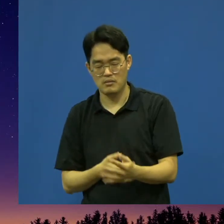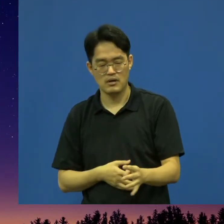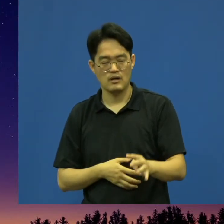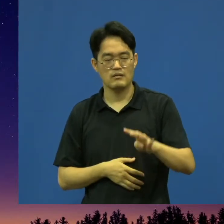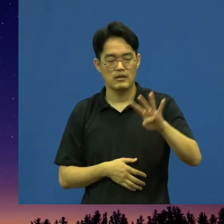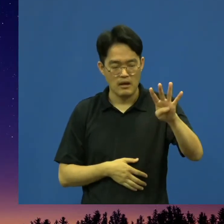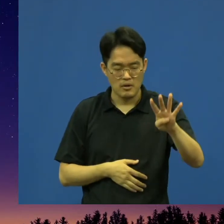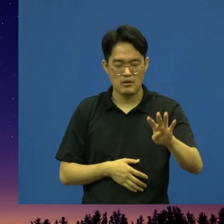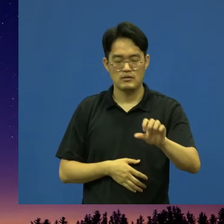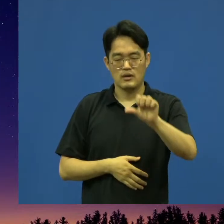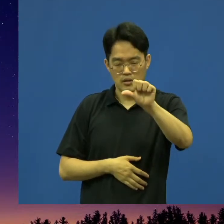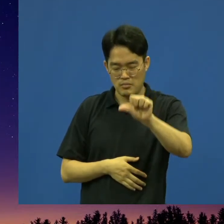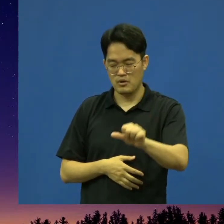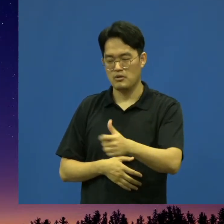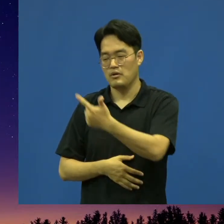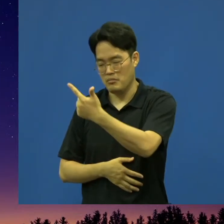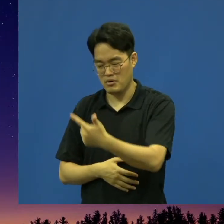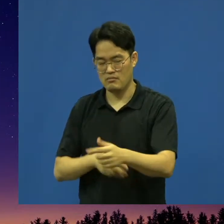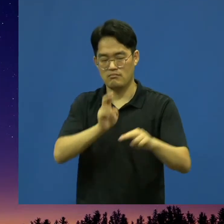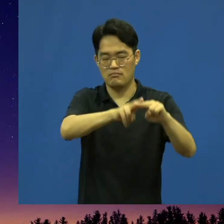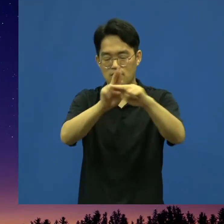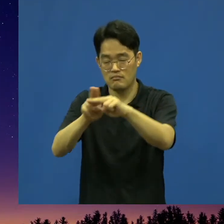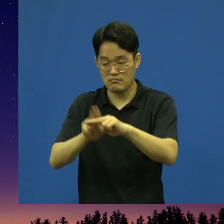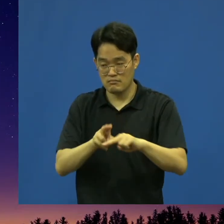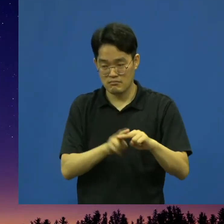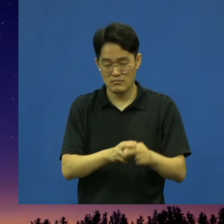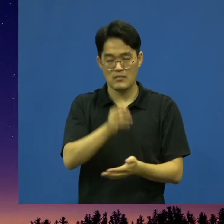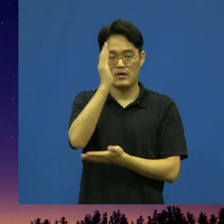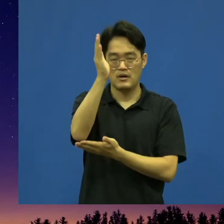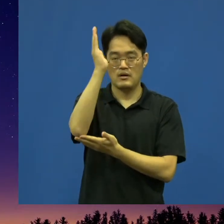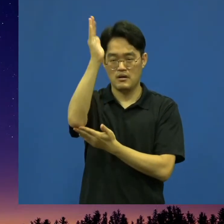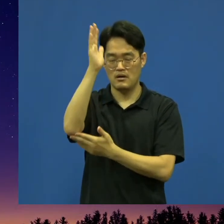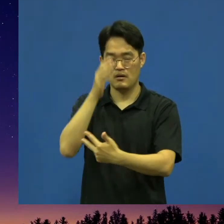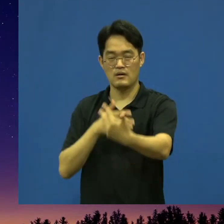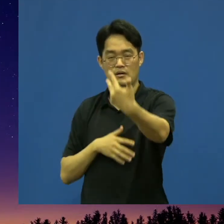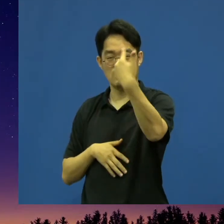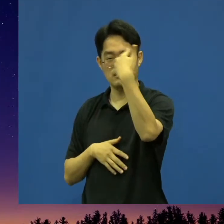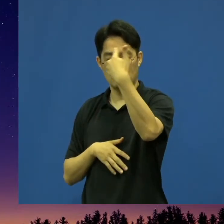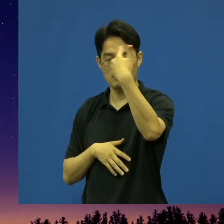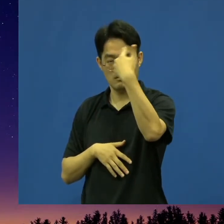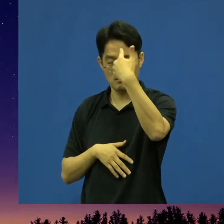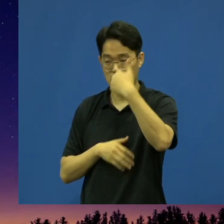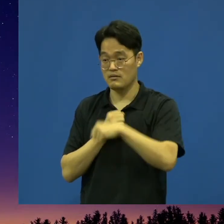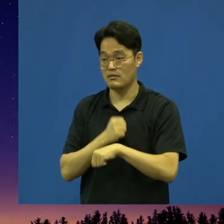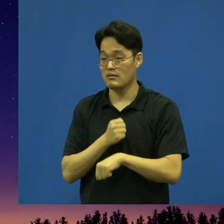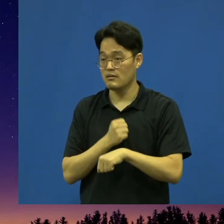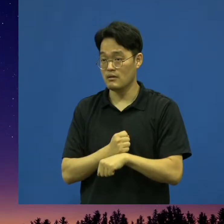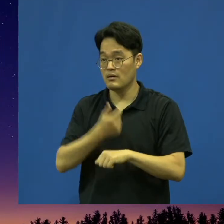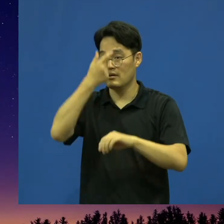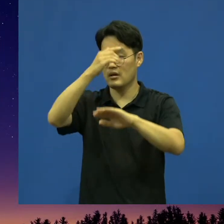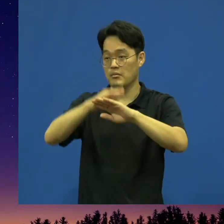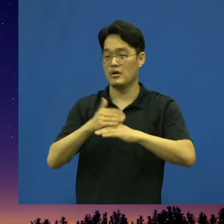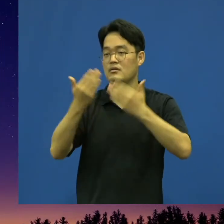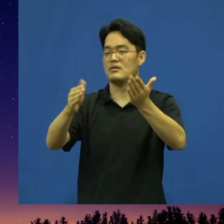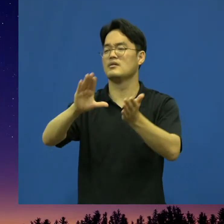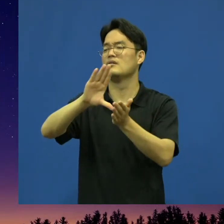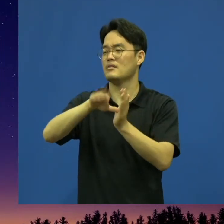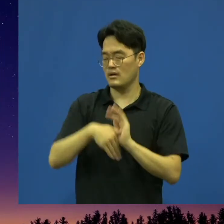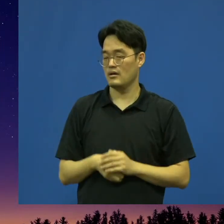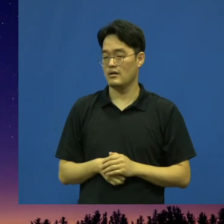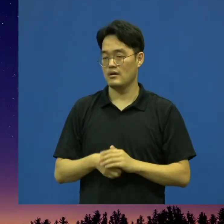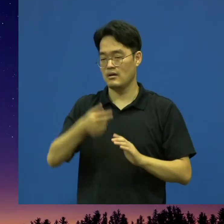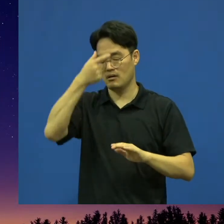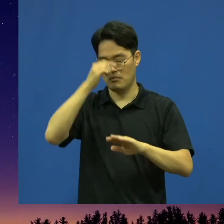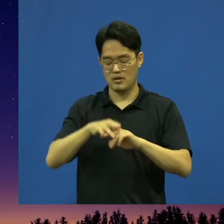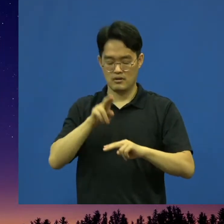명씩만 모여서 4번의 예배를, 장로님들과 사역자들만 모여서 예배를 드리는데 예배당에 딱